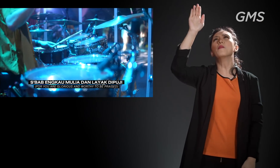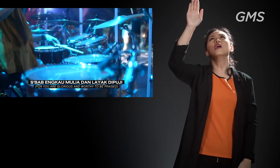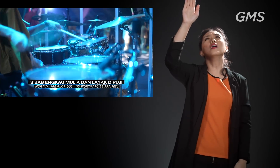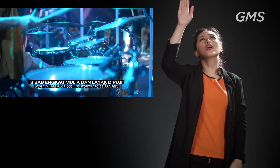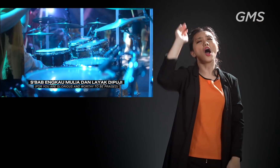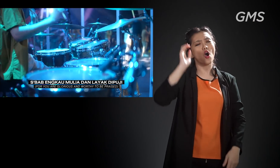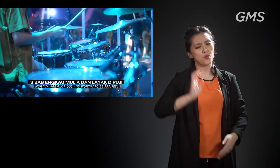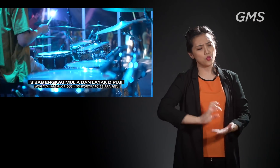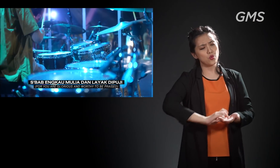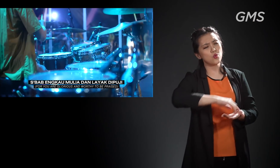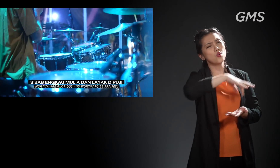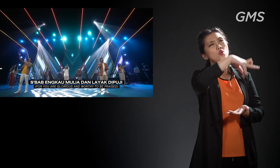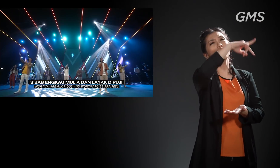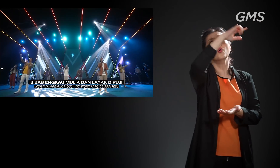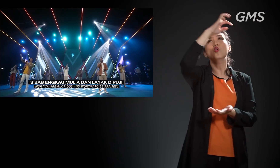sebab Engkau